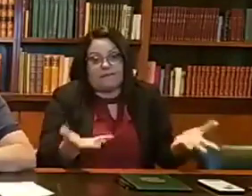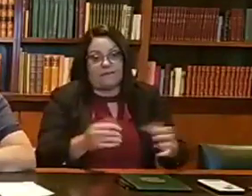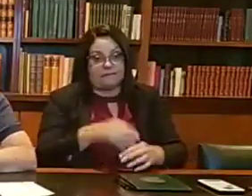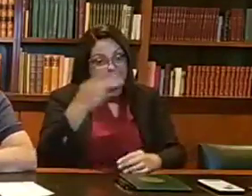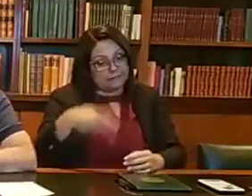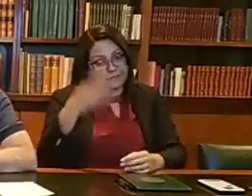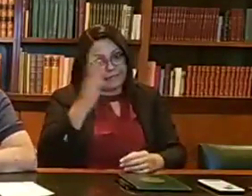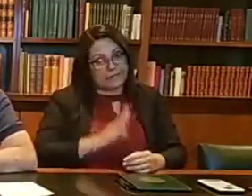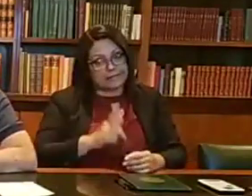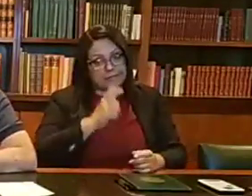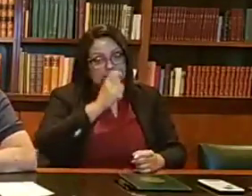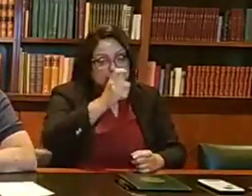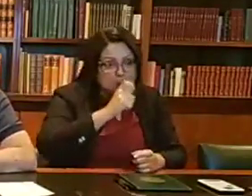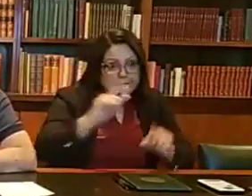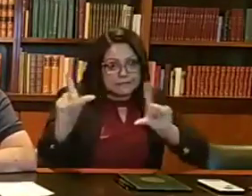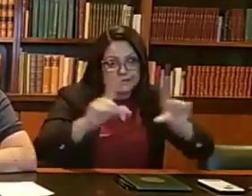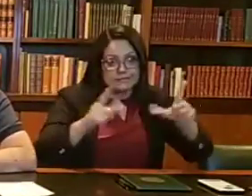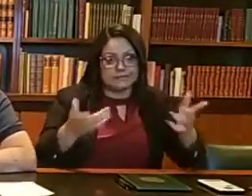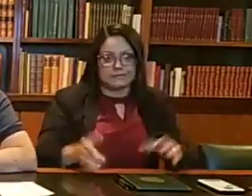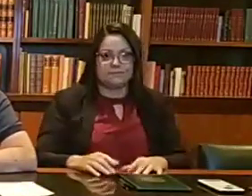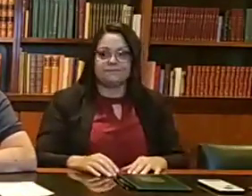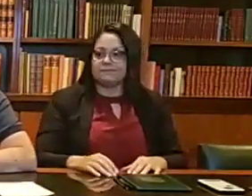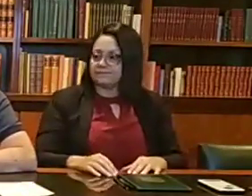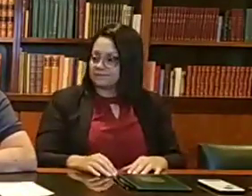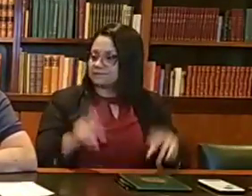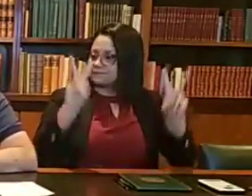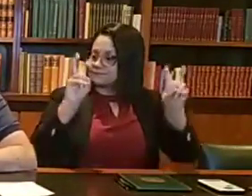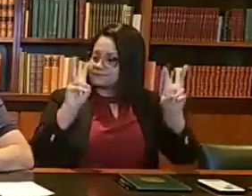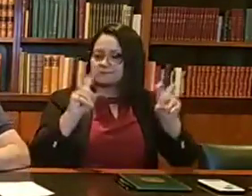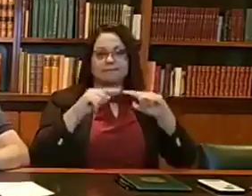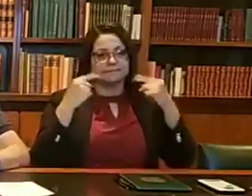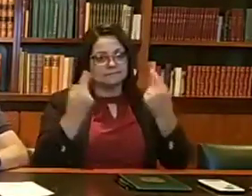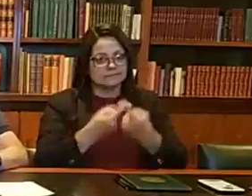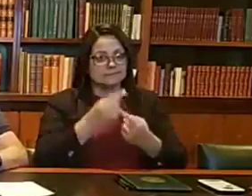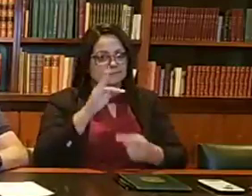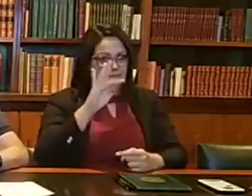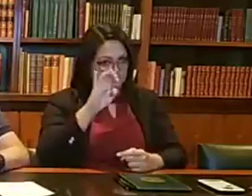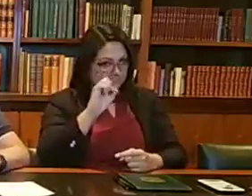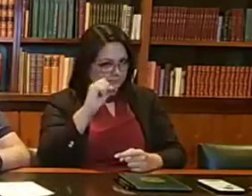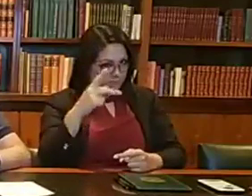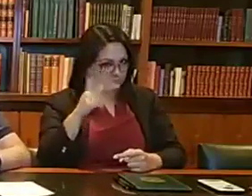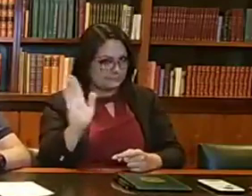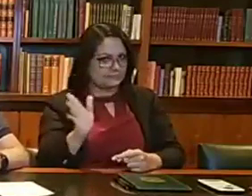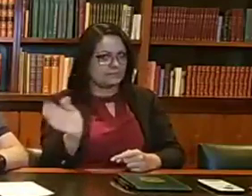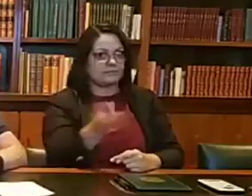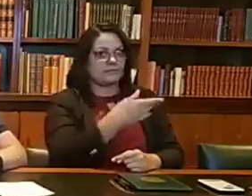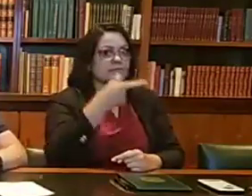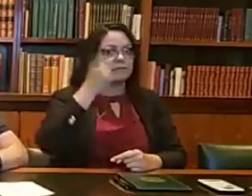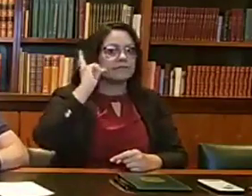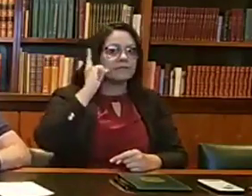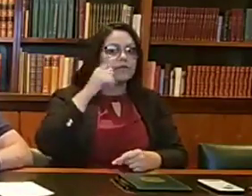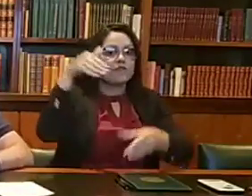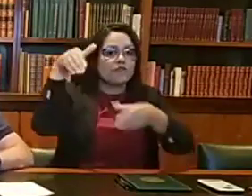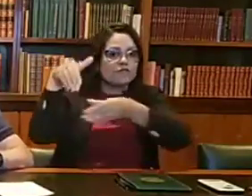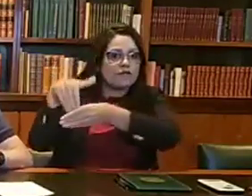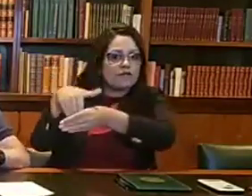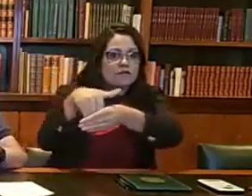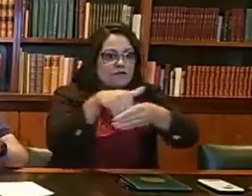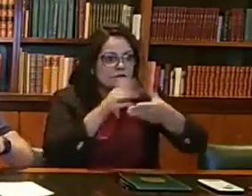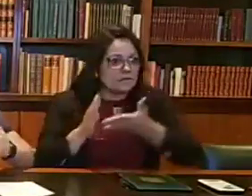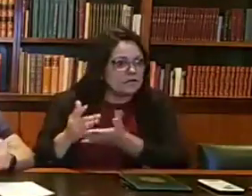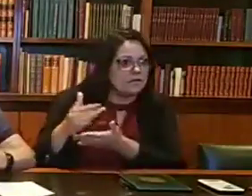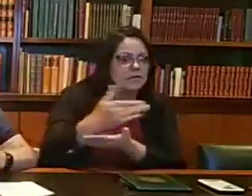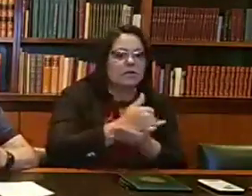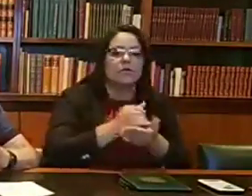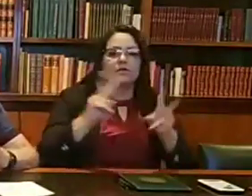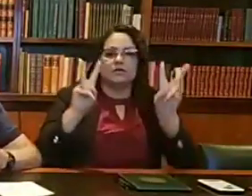Vamos lá? Continuando aqui. Reunião da Fiesp. Ontem foi votado o veto do artigo 52, lá no orçamento, que tinha